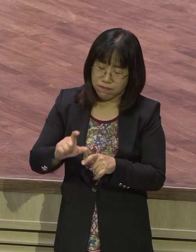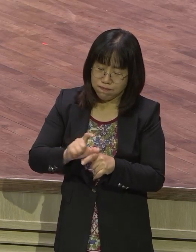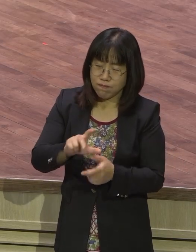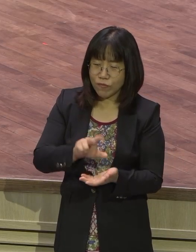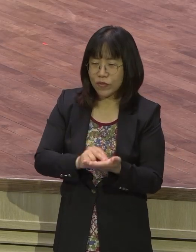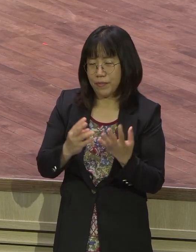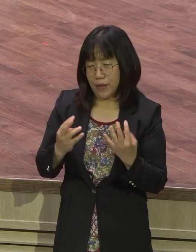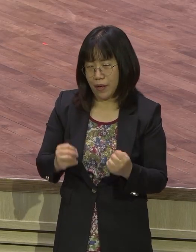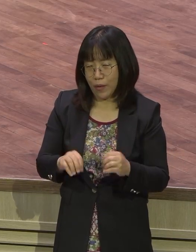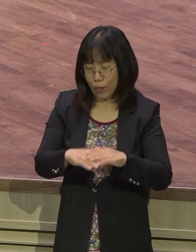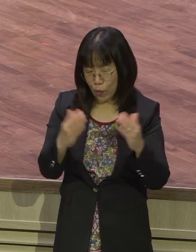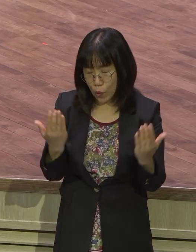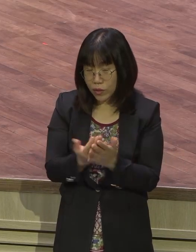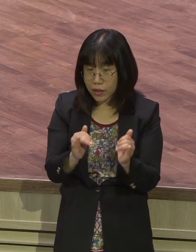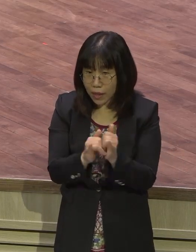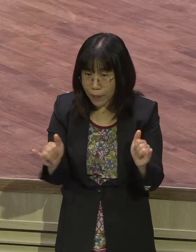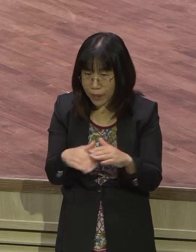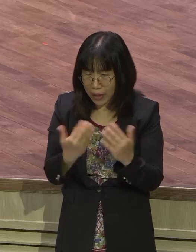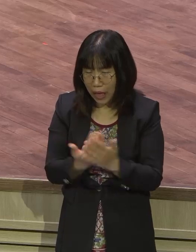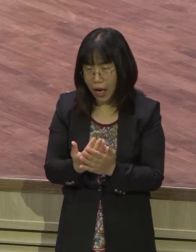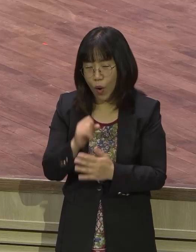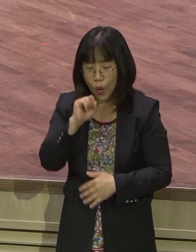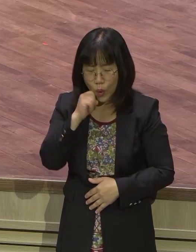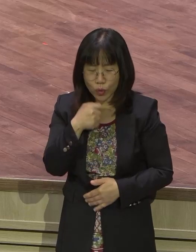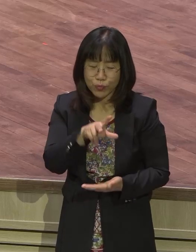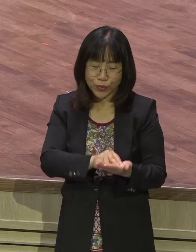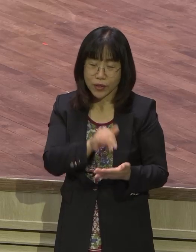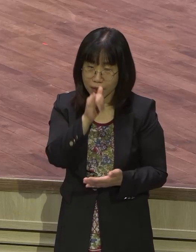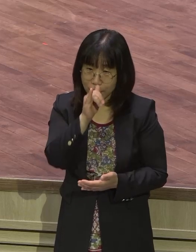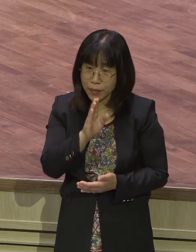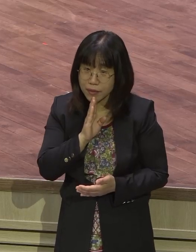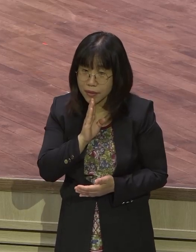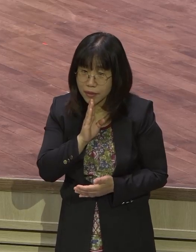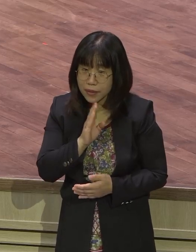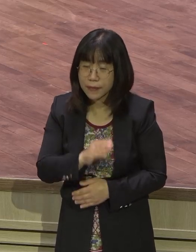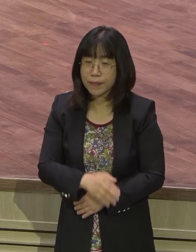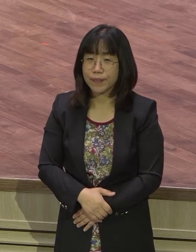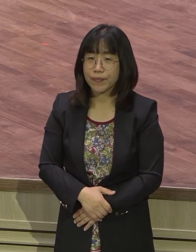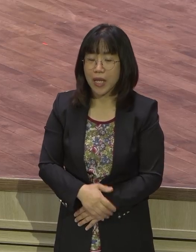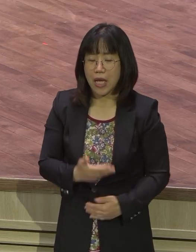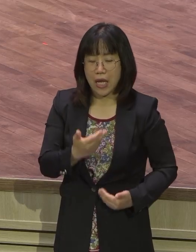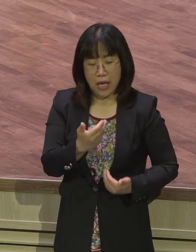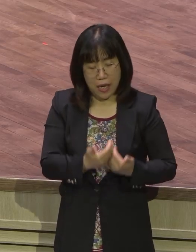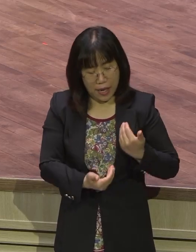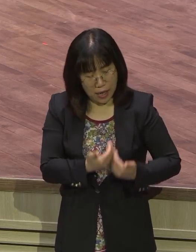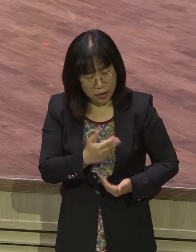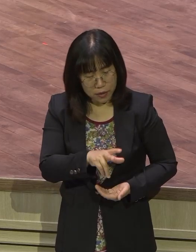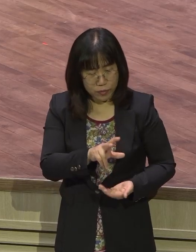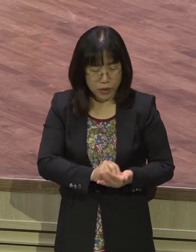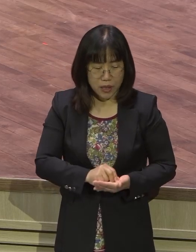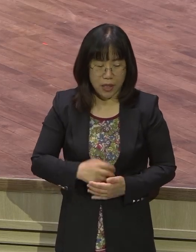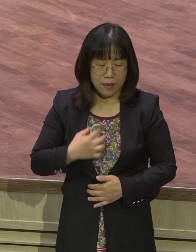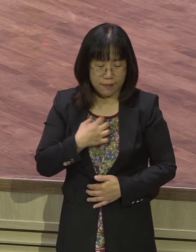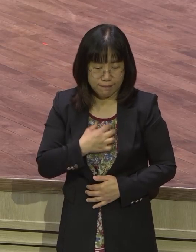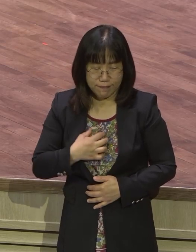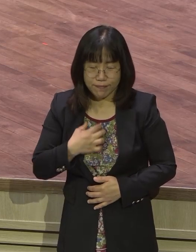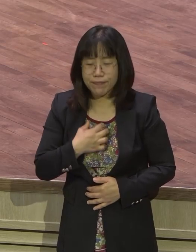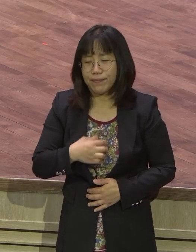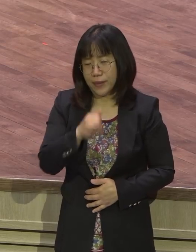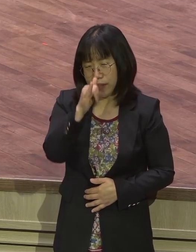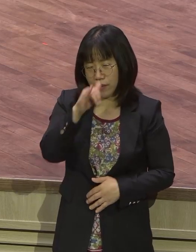문제 없는 사람은 어디에 있냐? 살아있는 것 자체가 문제 있다는 증거지 갈등 없는 사람은 어디에 있어요? 과제